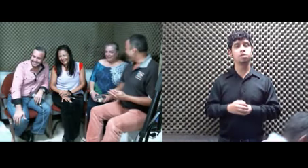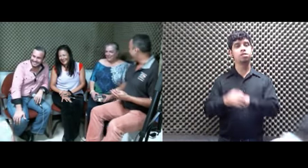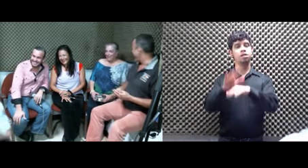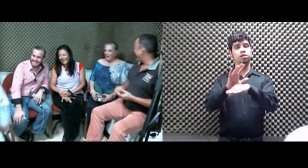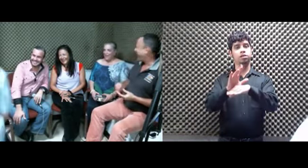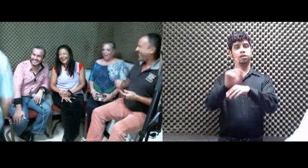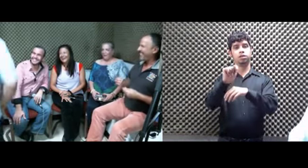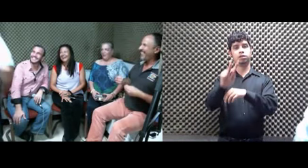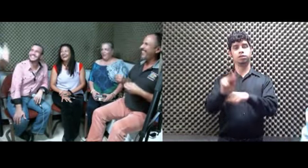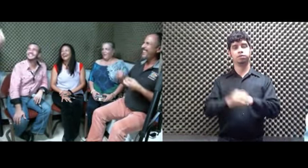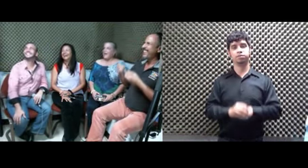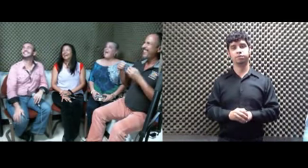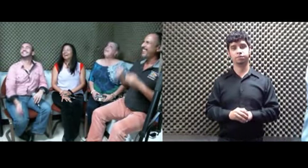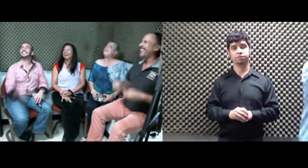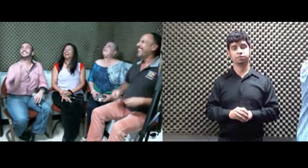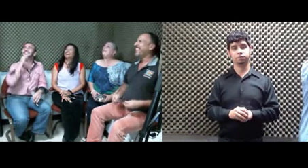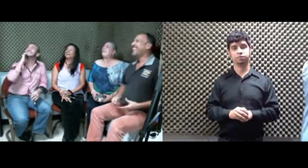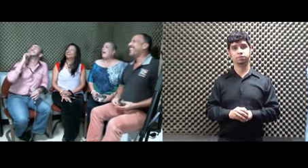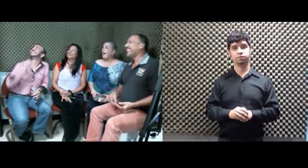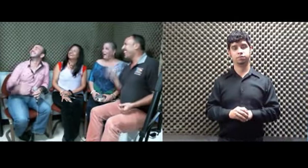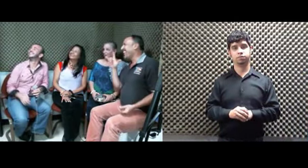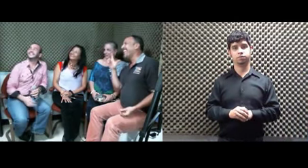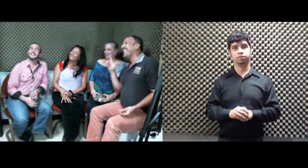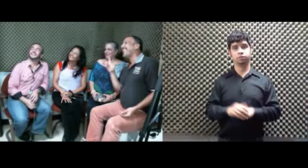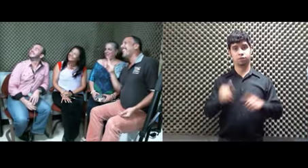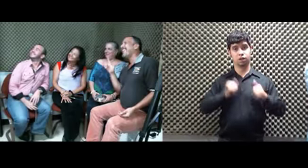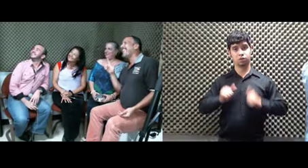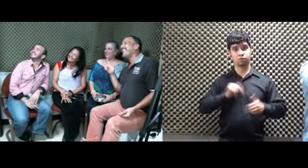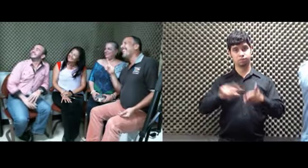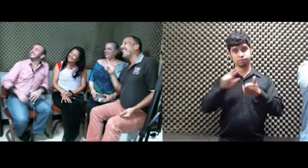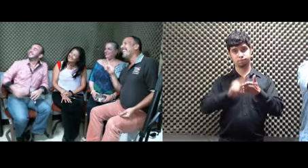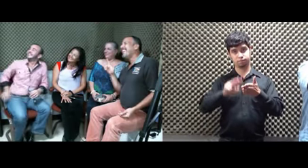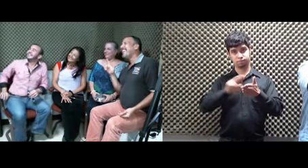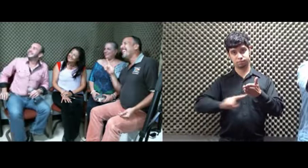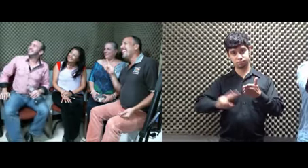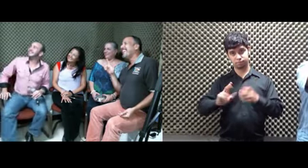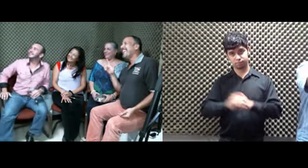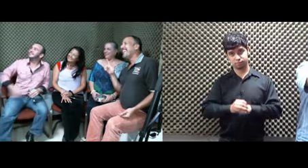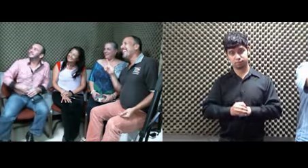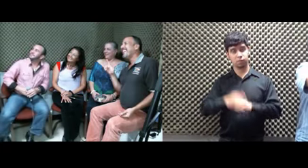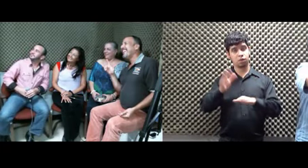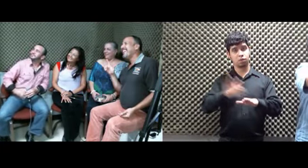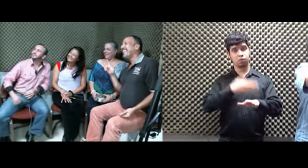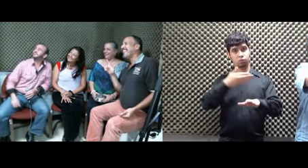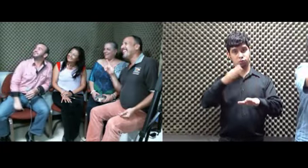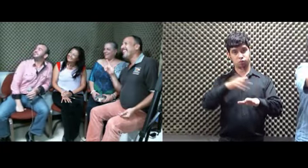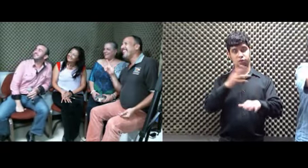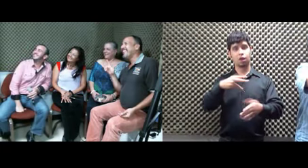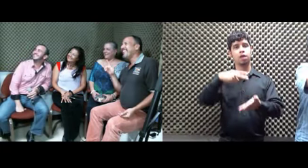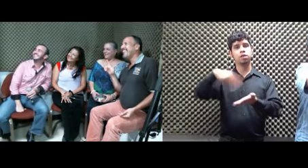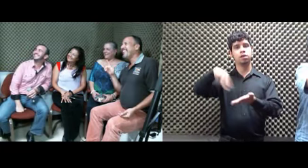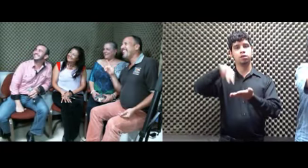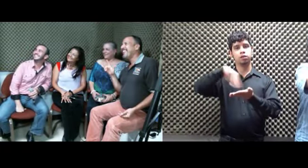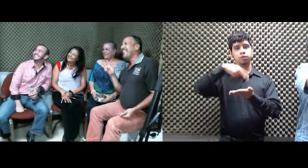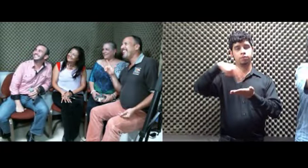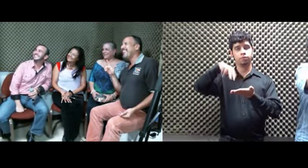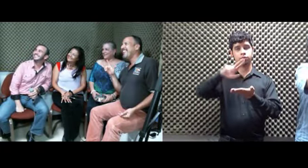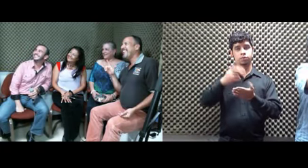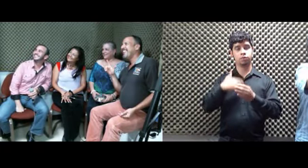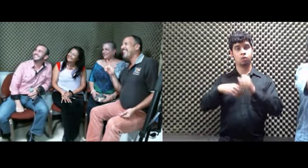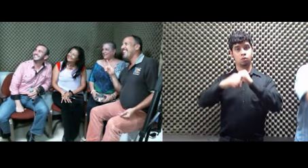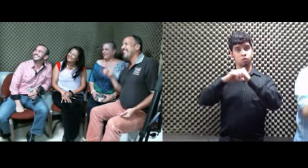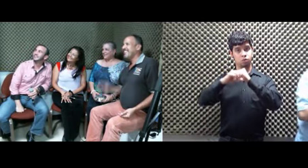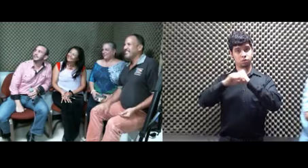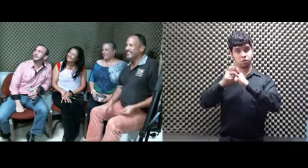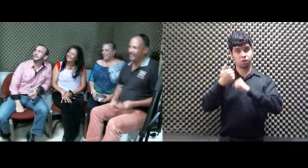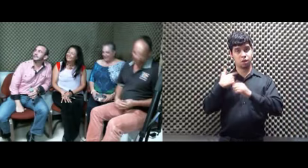cine y televisión, teatro y literatura, música, danza,